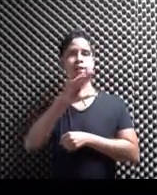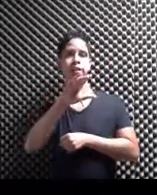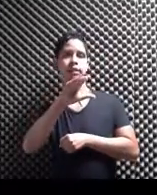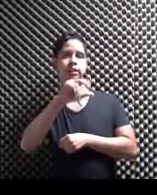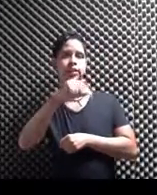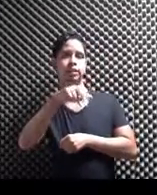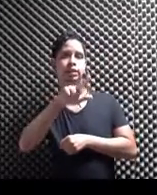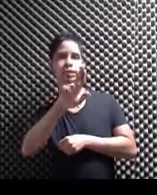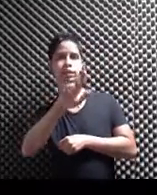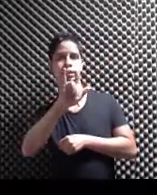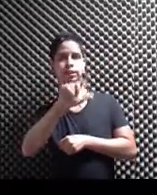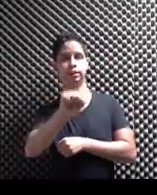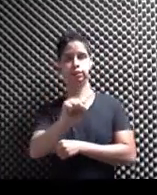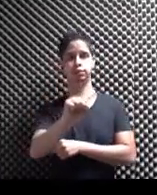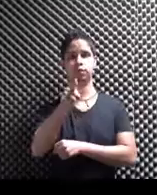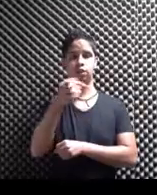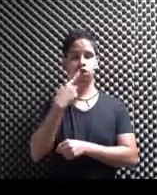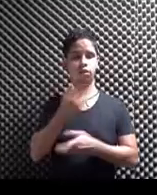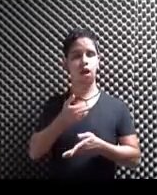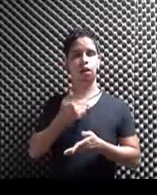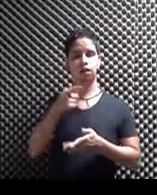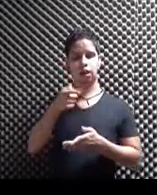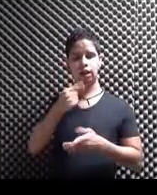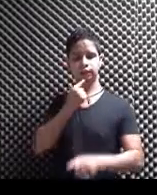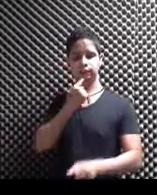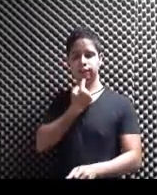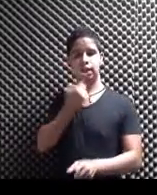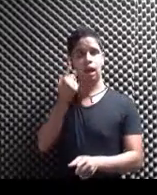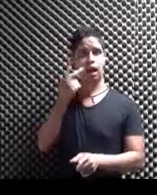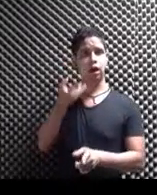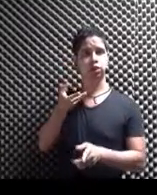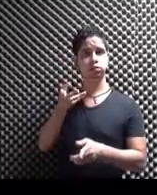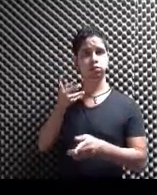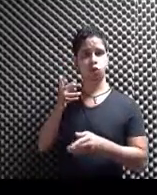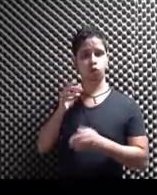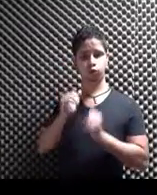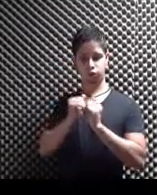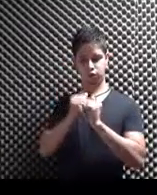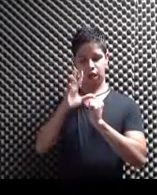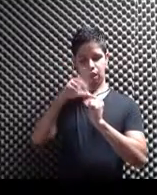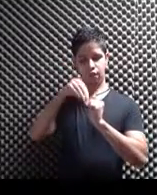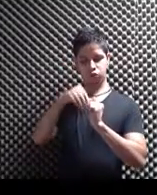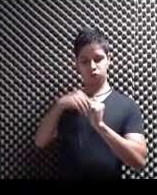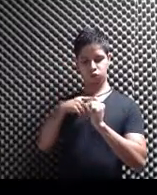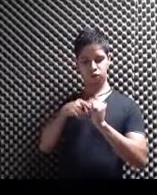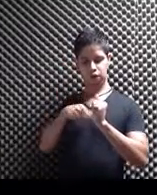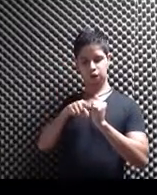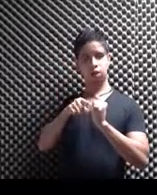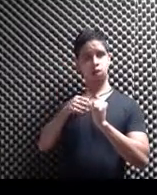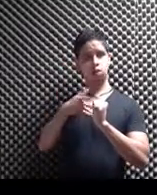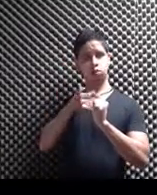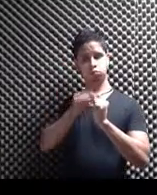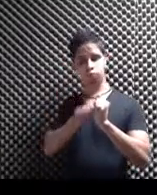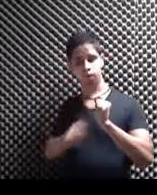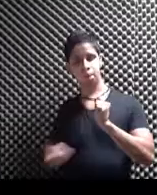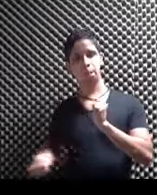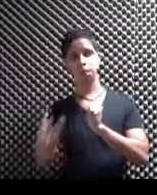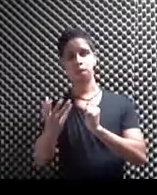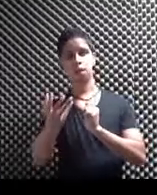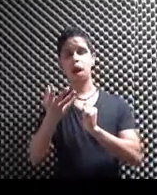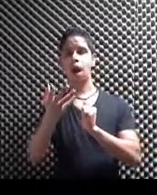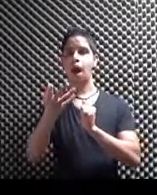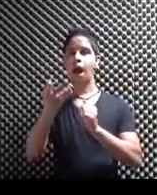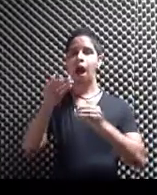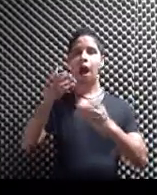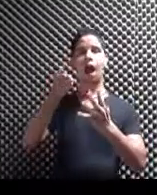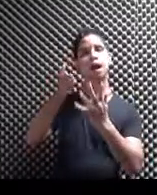encarga de darle esa seriedad a revelar cosas dentro de nosotros por medio del tarot ¿Ve? O sea, es